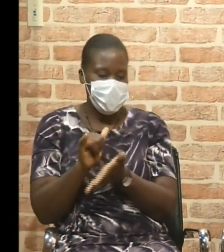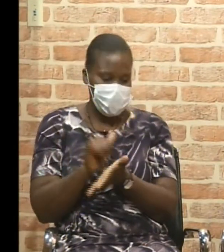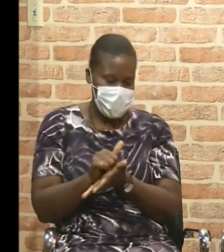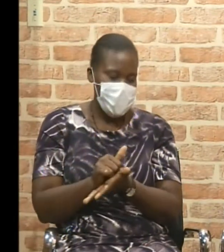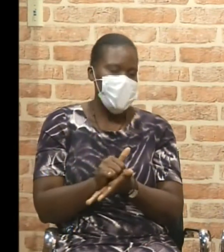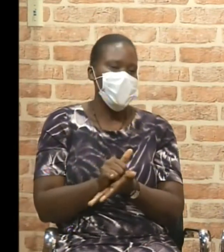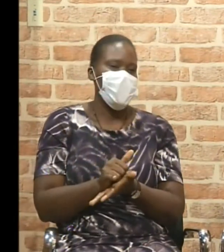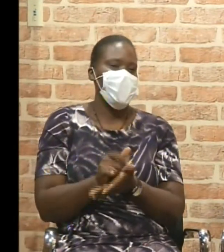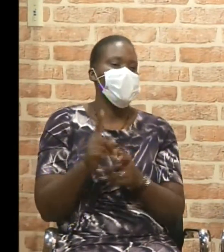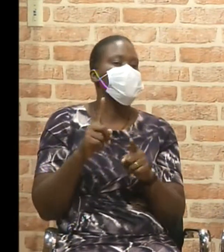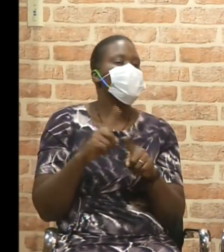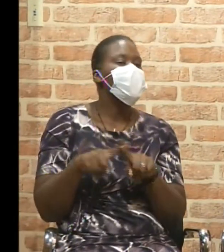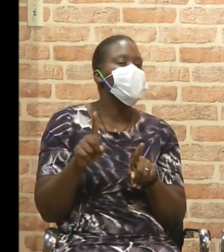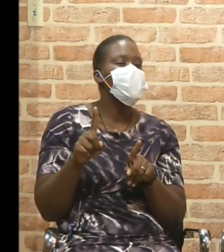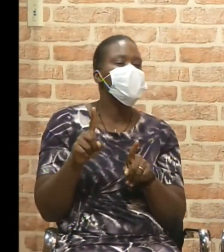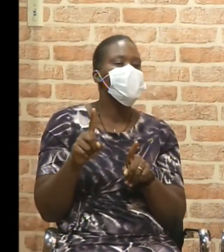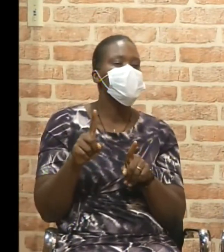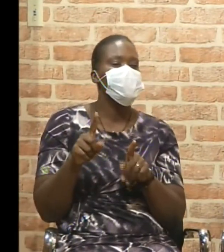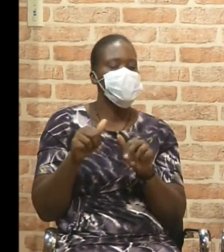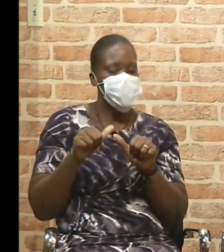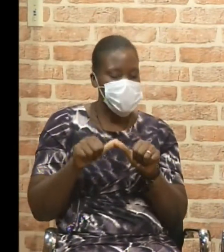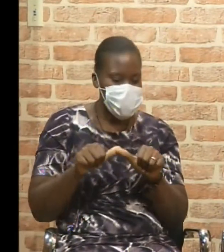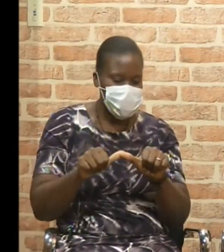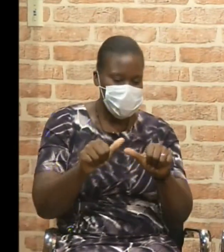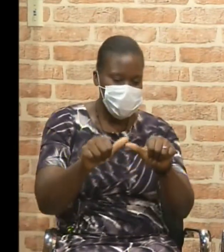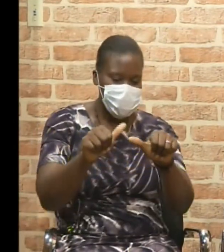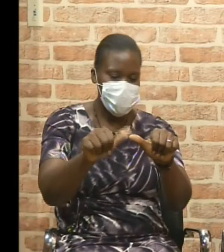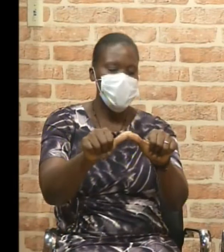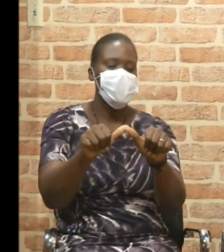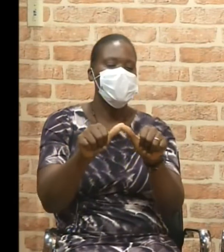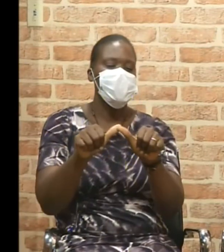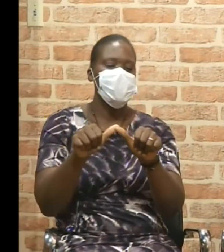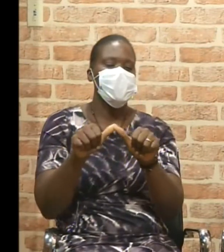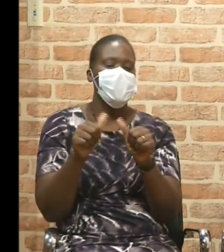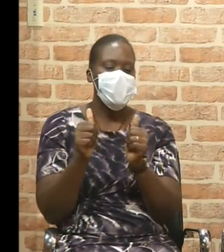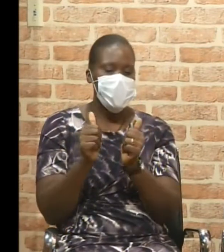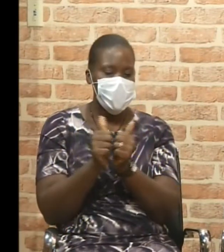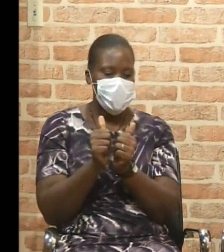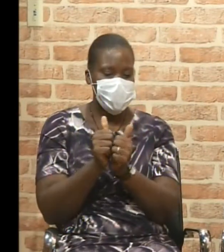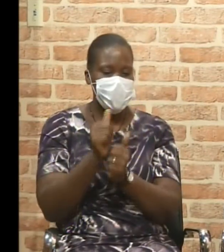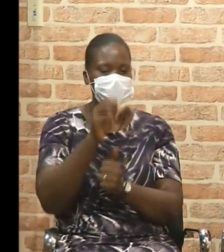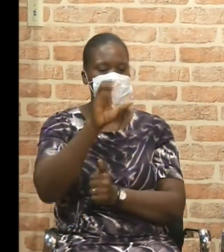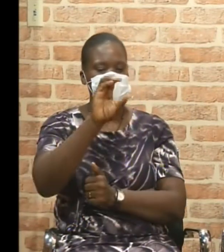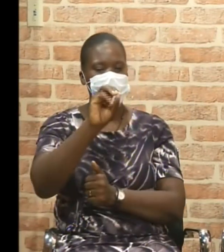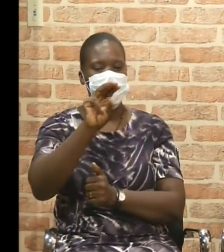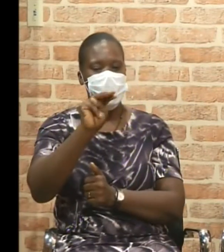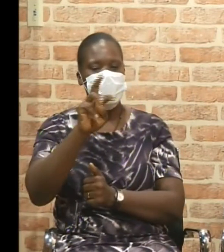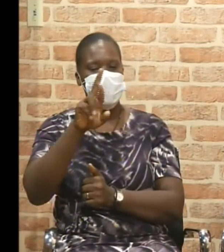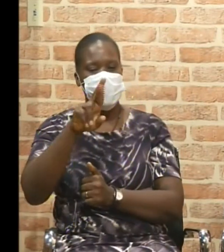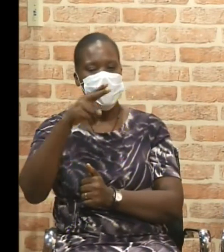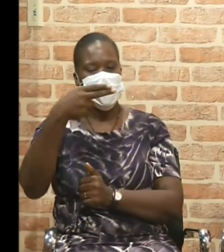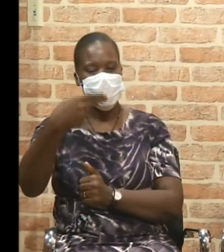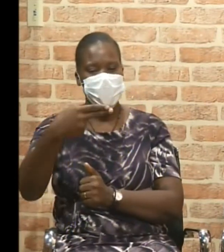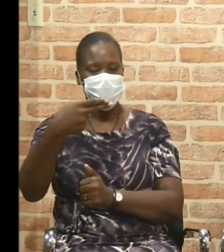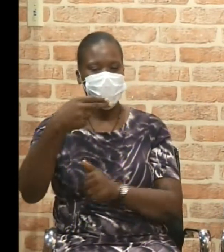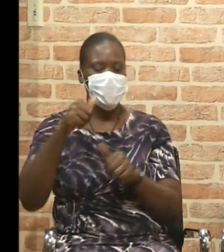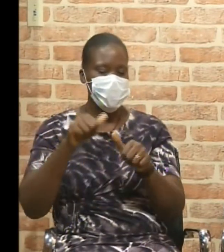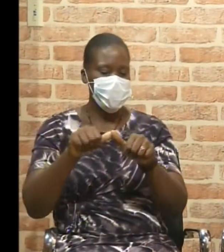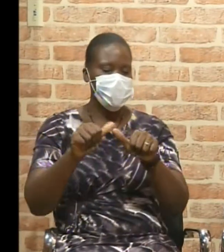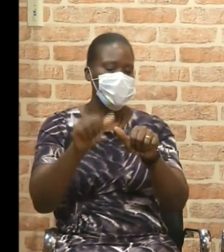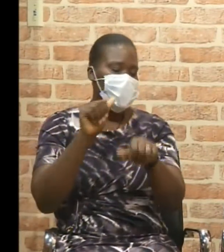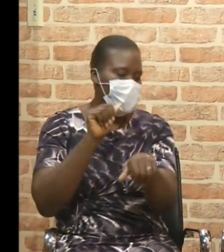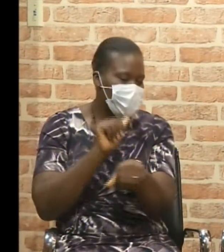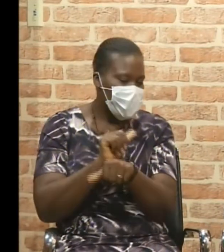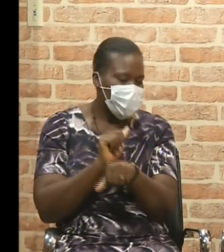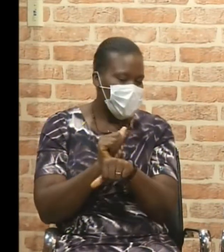sauf que j'en nous dis a continuer à faire suivi actuellement au MRH continue à travailler sur dossier c'est vrai